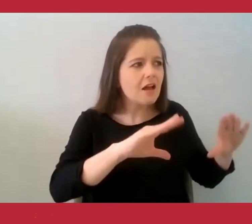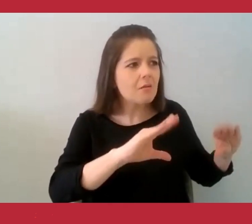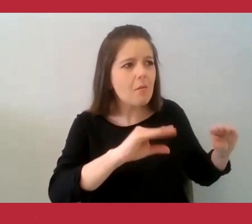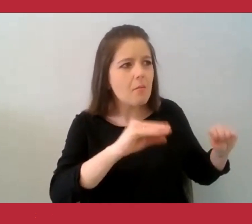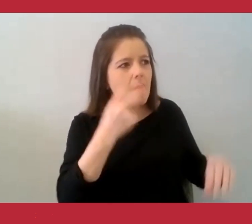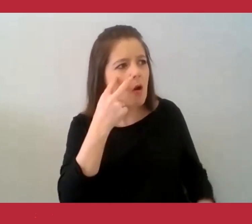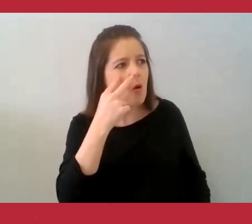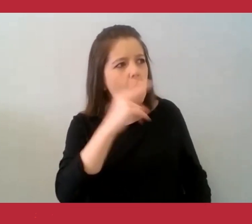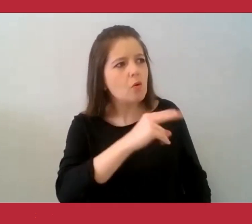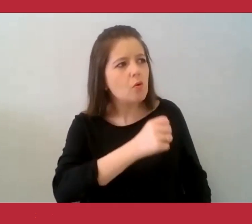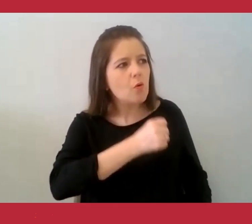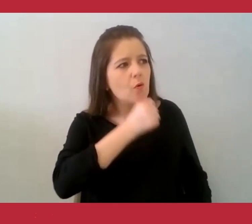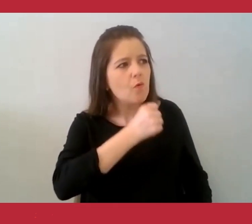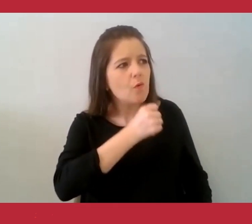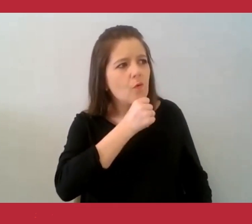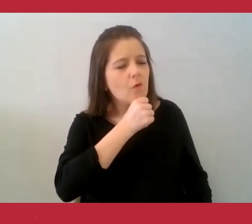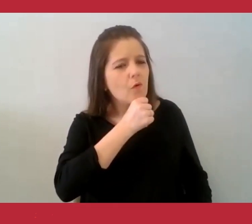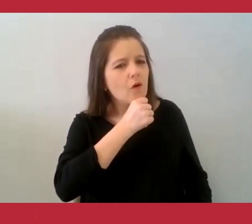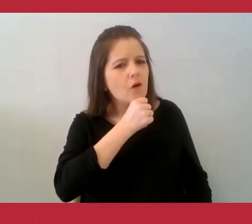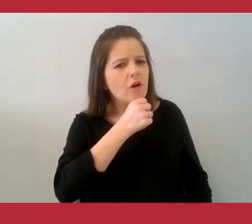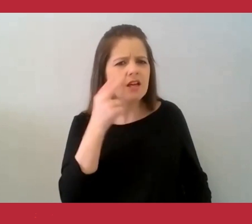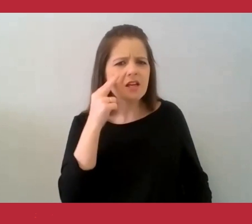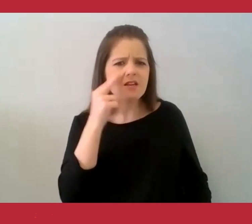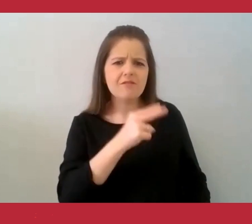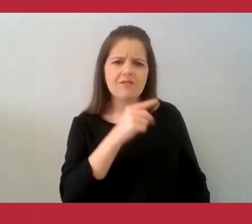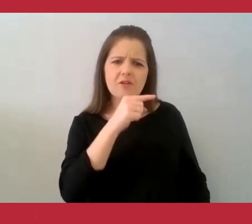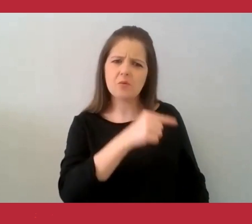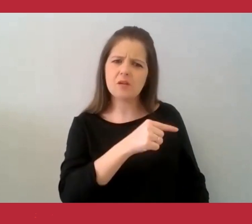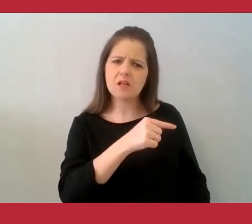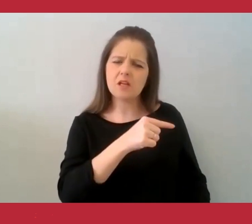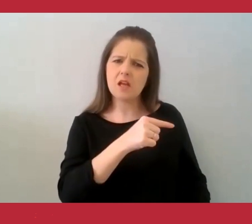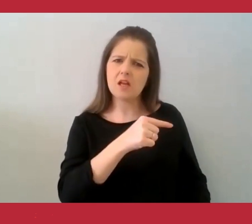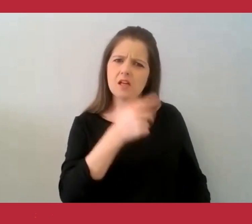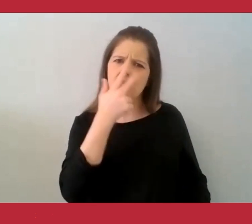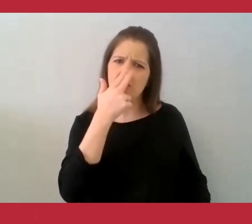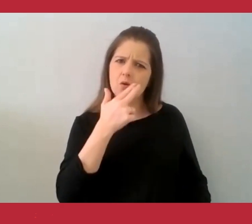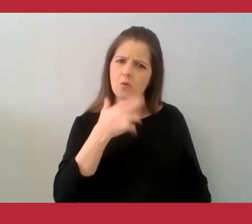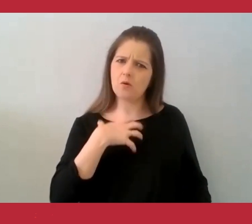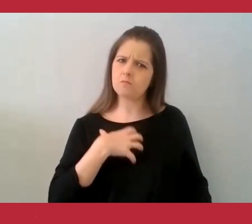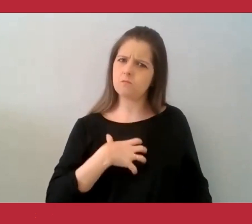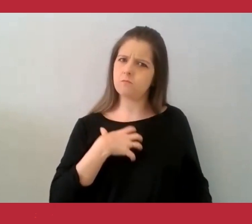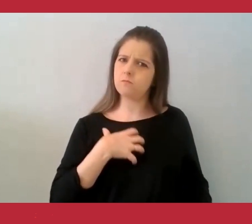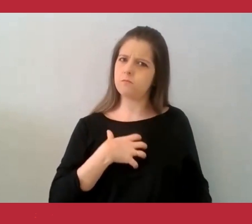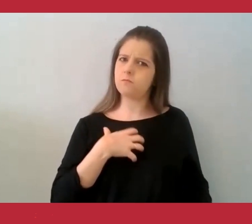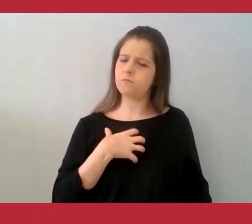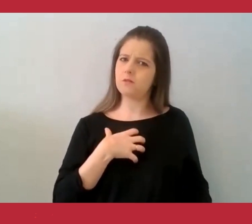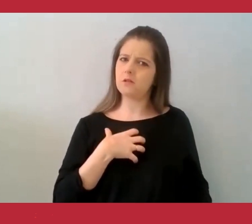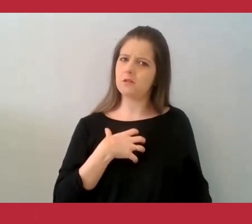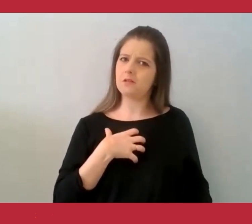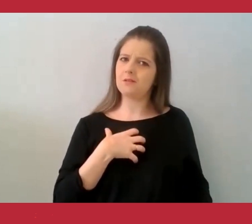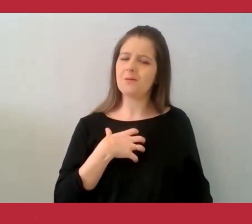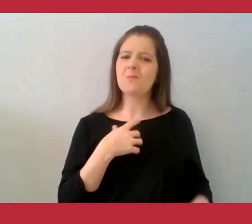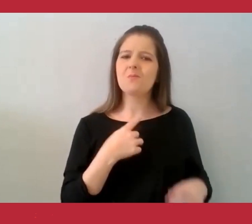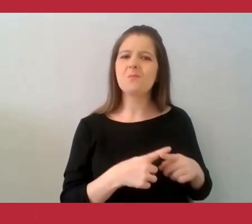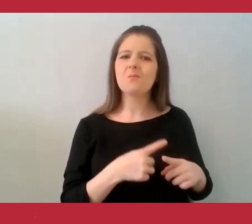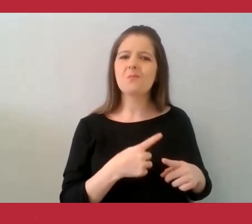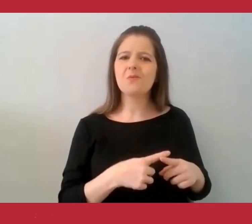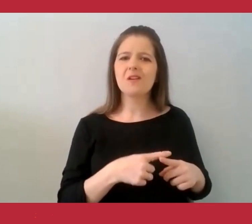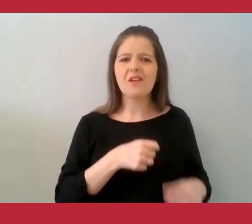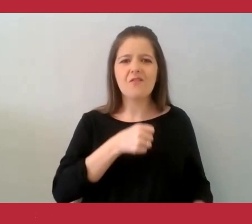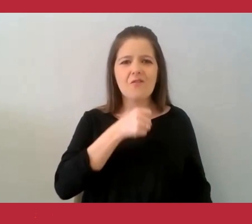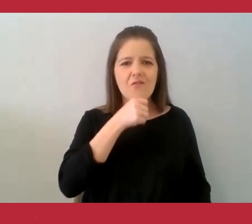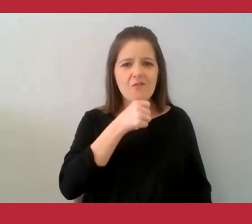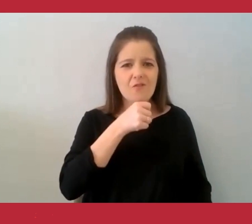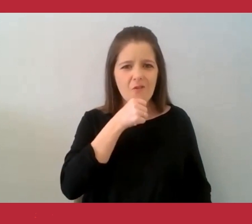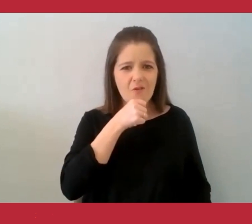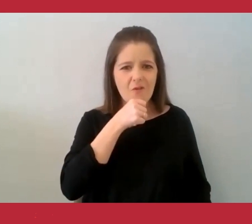avô, viu que seu avô estava aborrecido com ele. Ele sabia que o avô